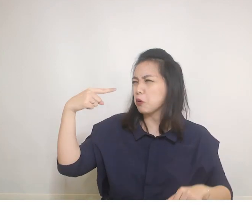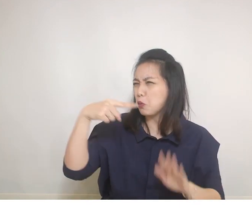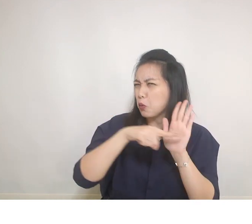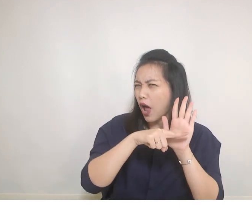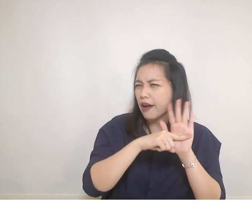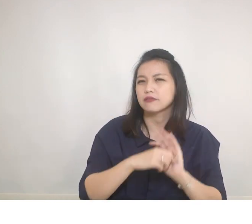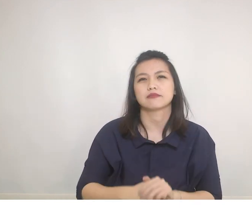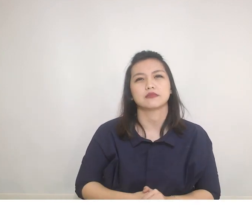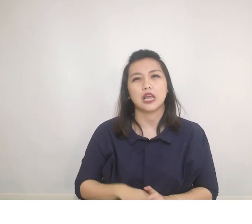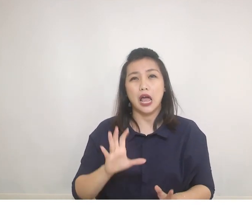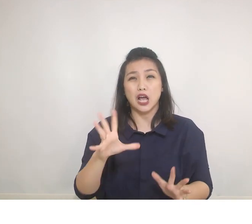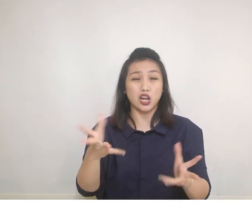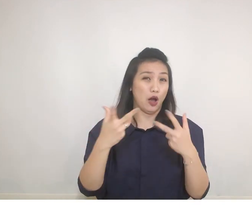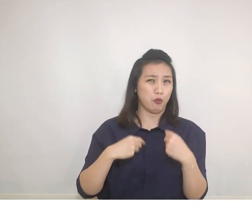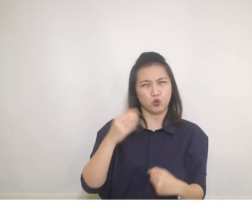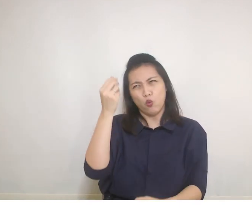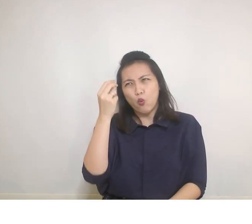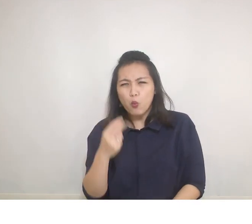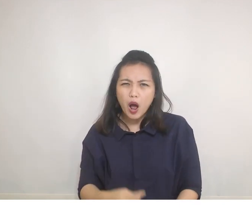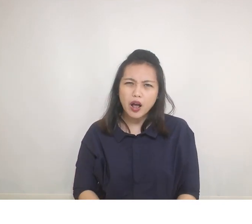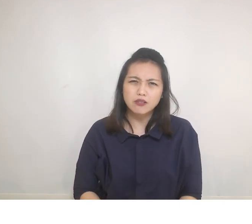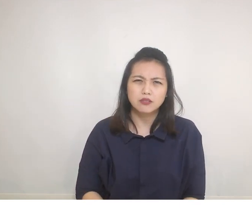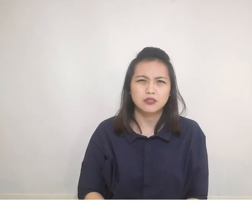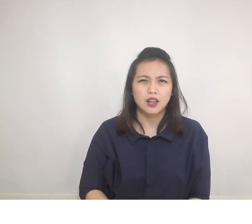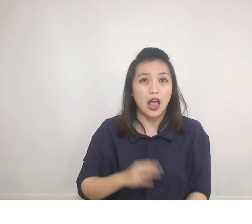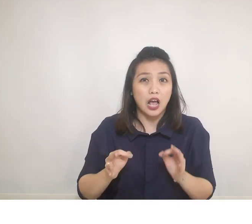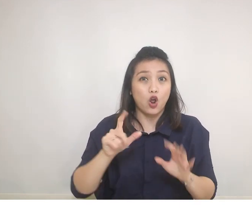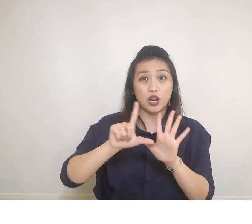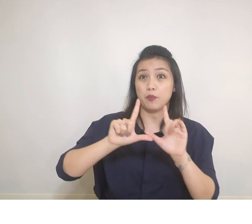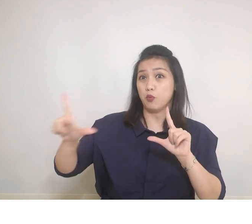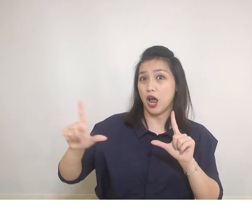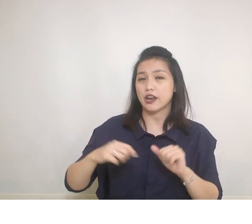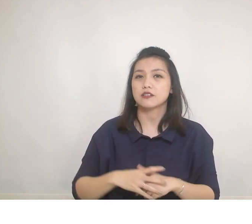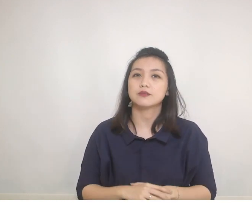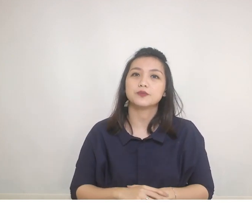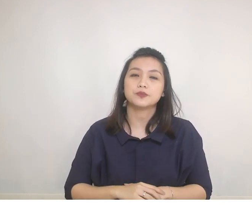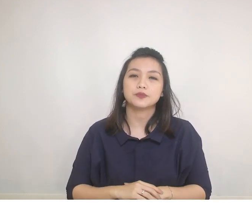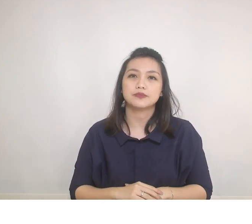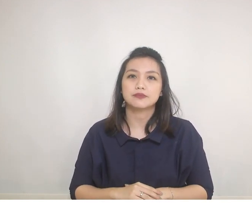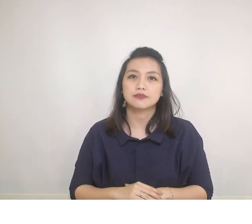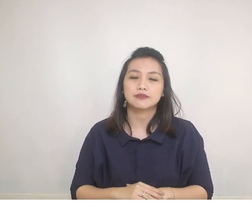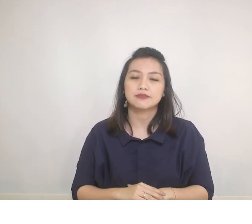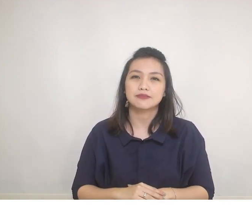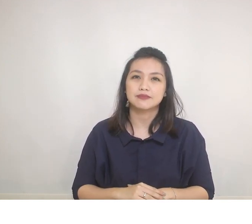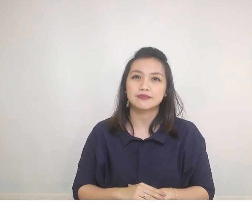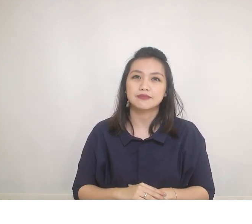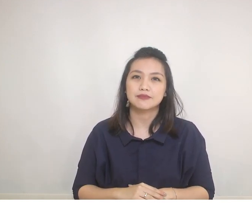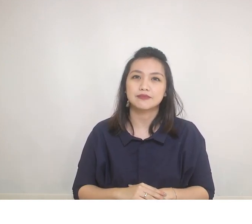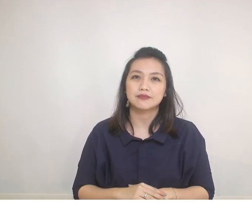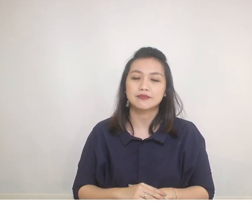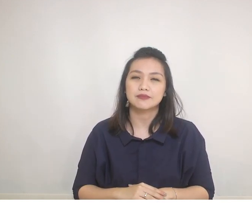ya. Dan pada saat Koadan membawa firman tentang Rut itu, saya merasa tertemplak. Hati saya tuh entah kenapa itu kayak